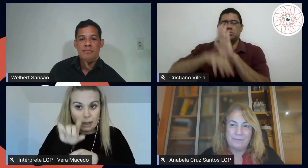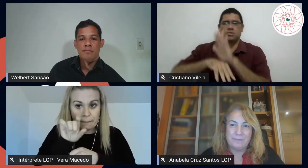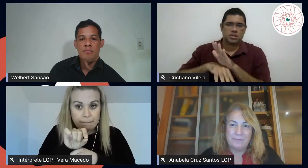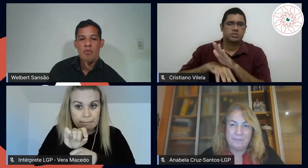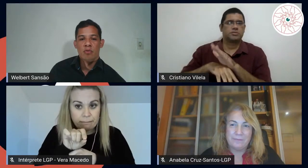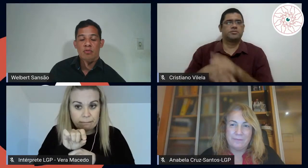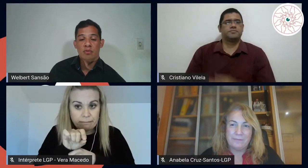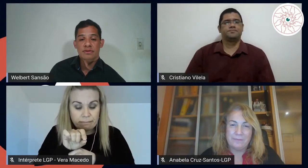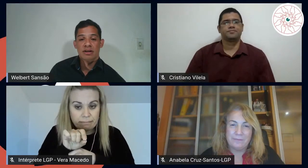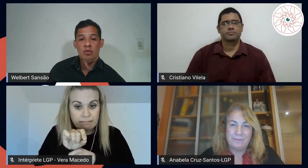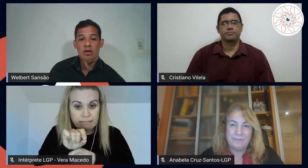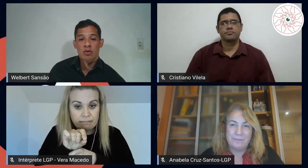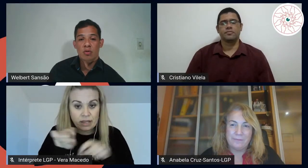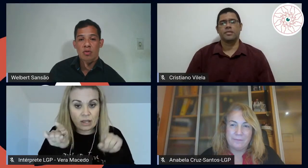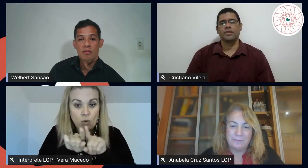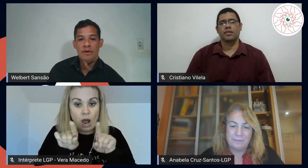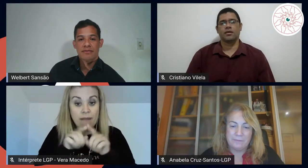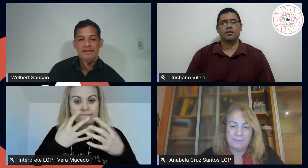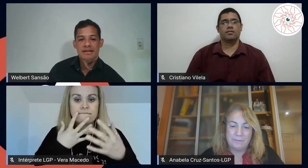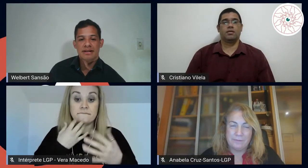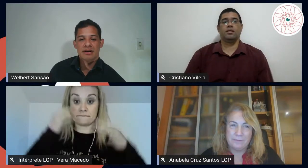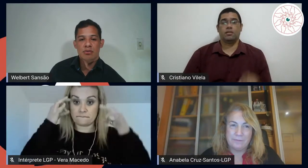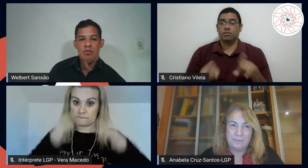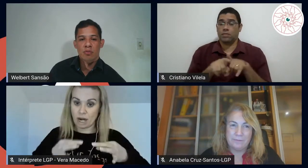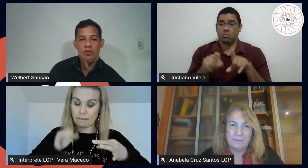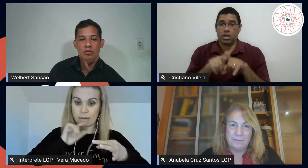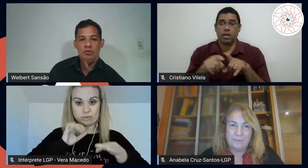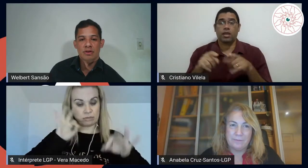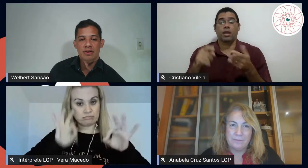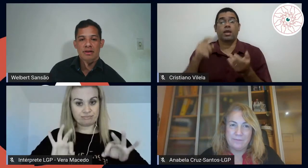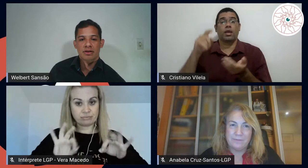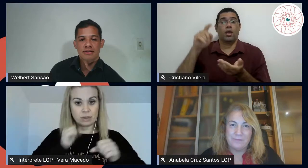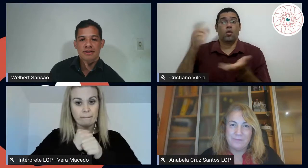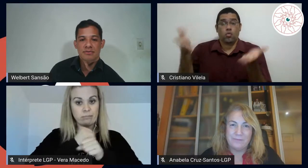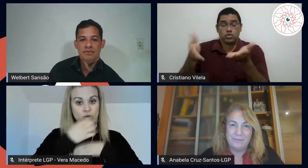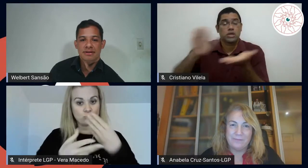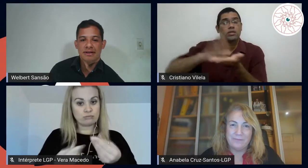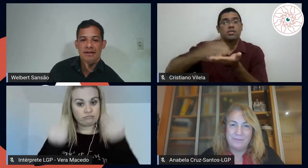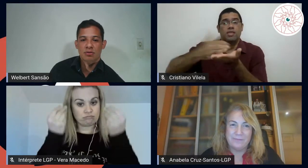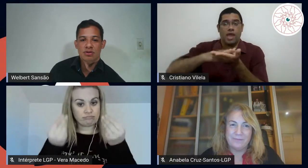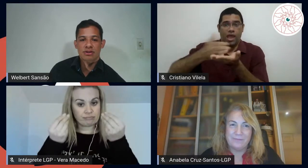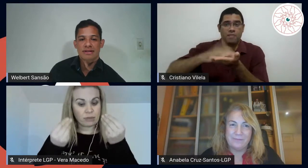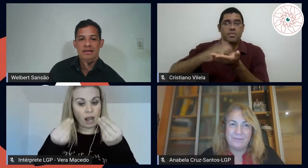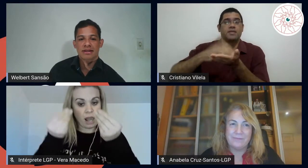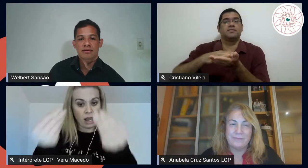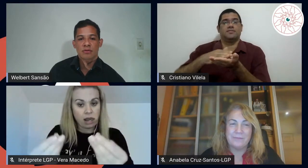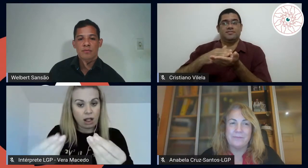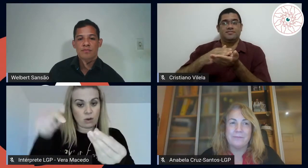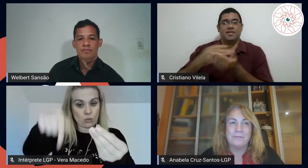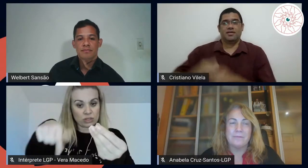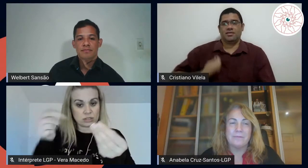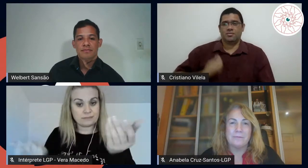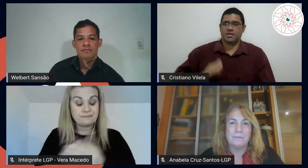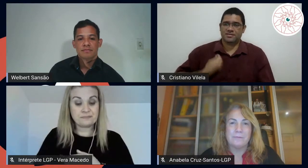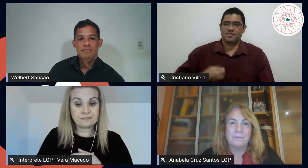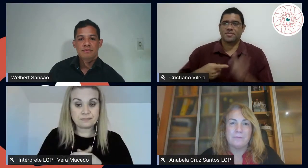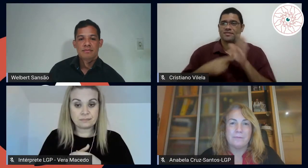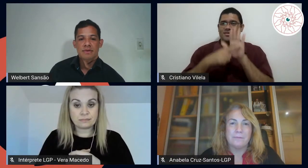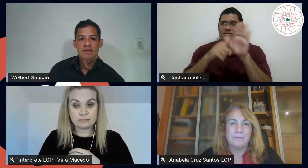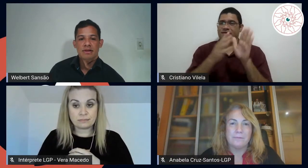eh eh com certo rigor para fazer o o produto que que nós estamos entregando hoje nesse